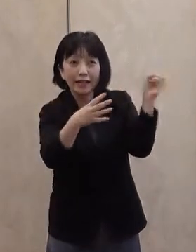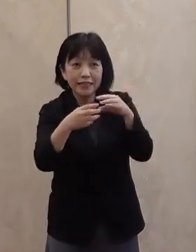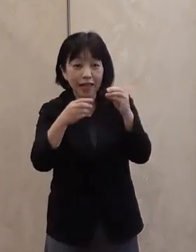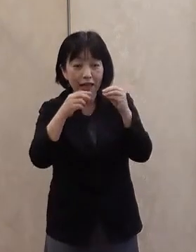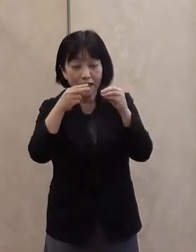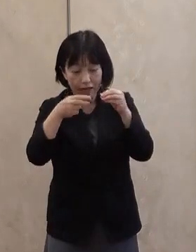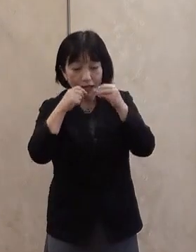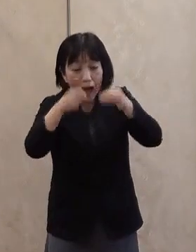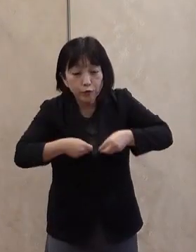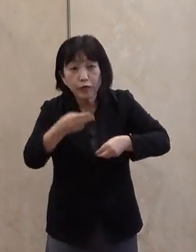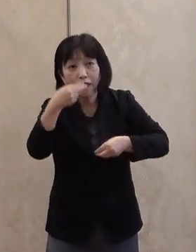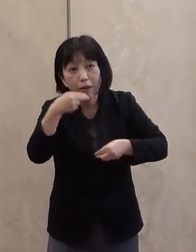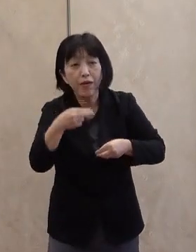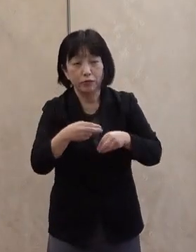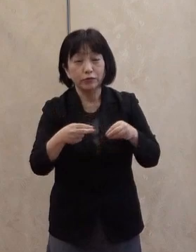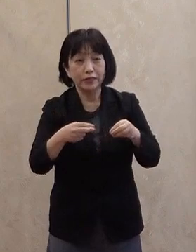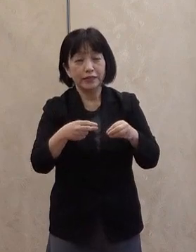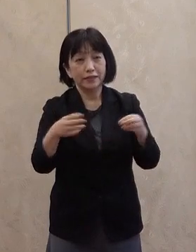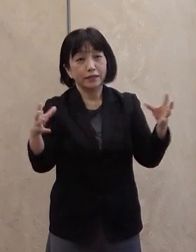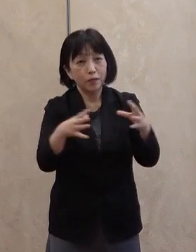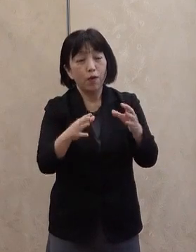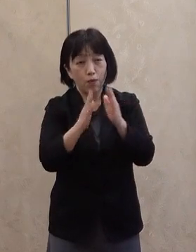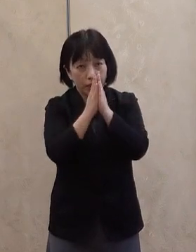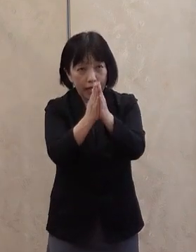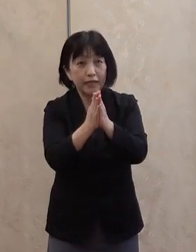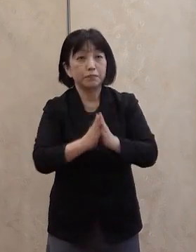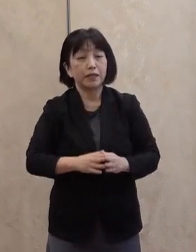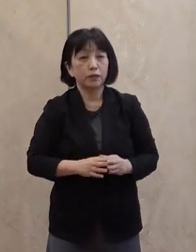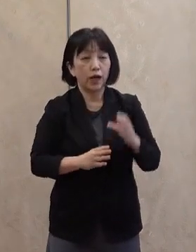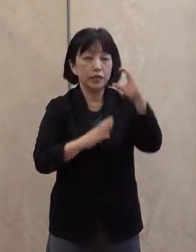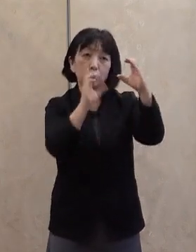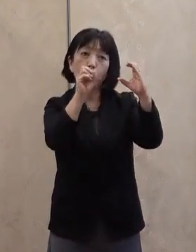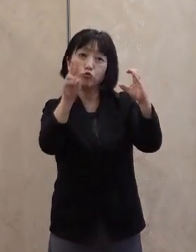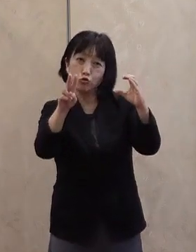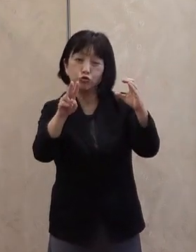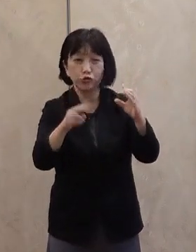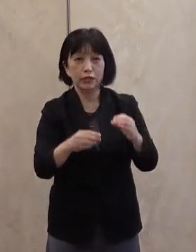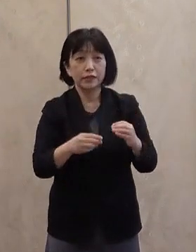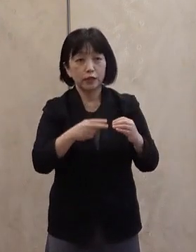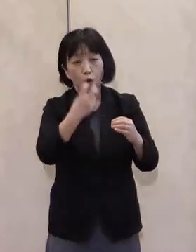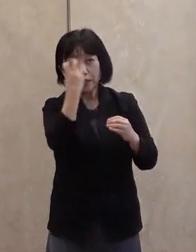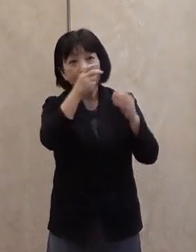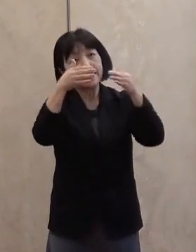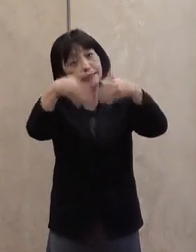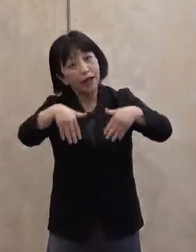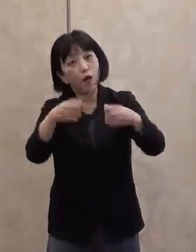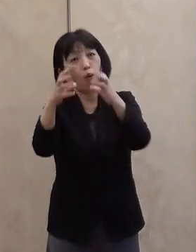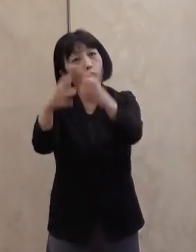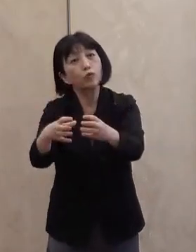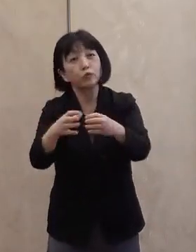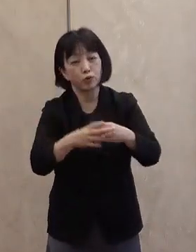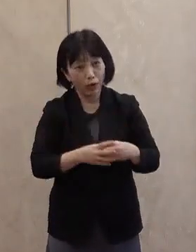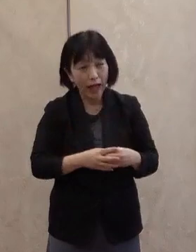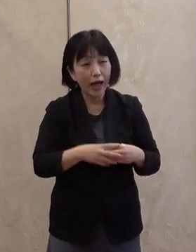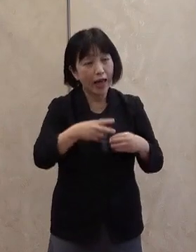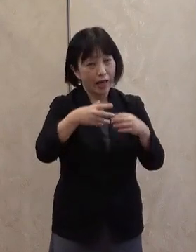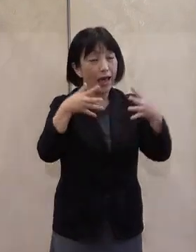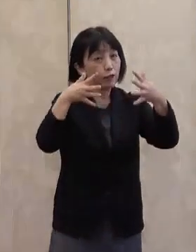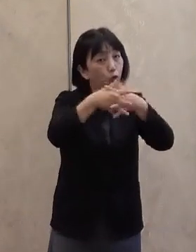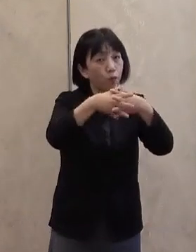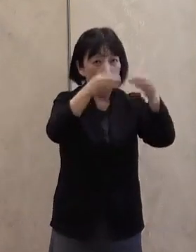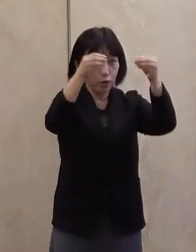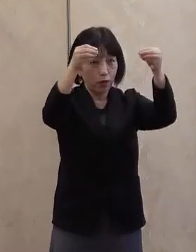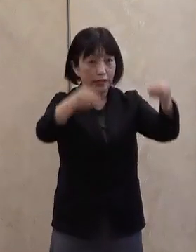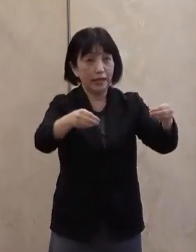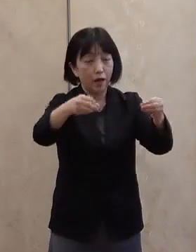の義務化、そして CO2 センサーの設置、この協力に飛沫感染に強い飲食の場作りにご協力